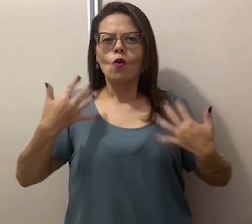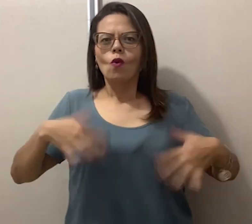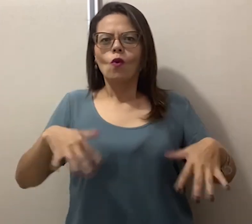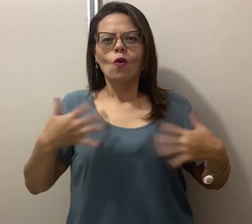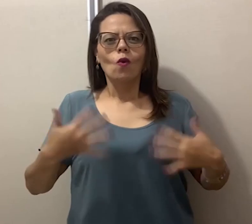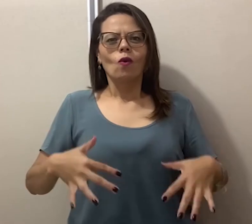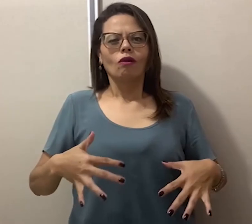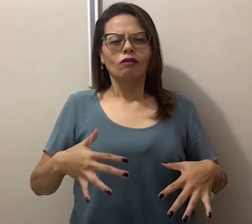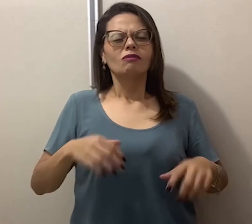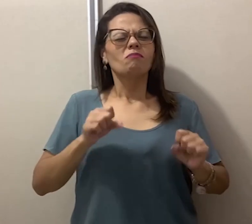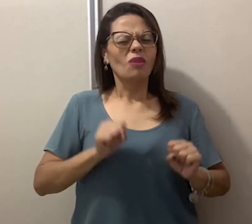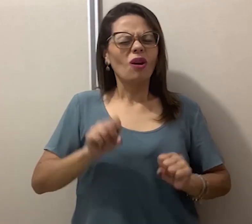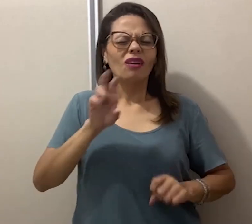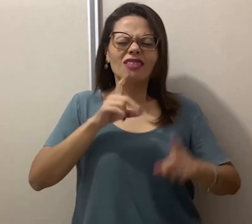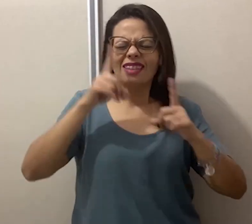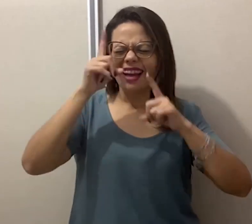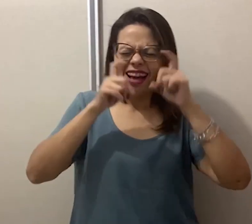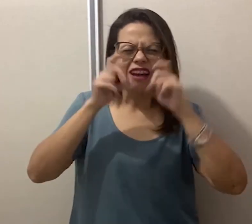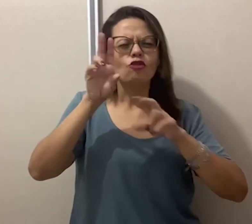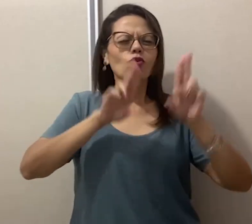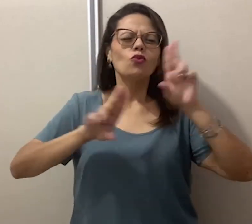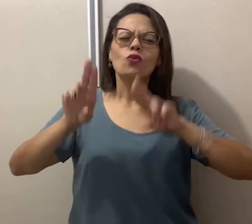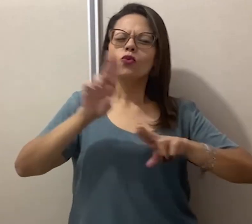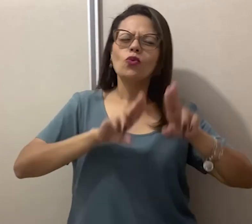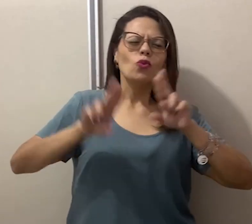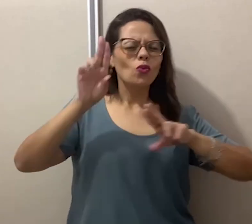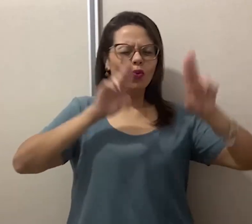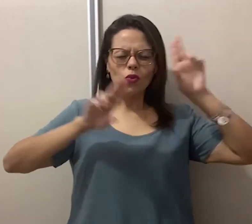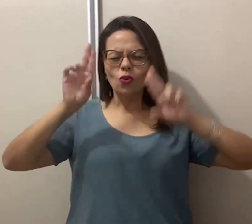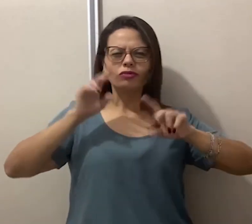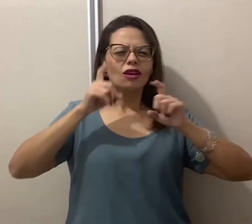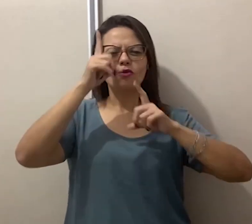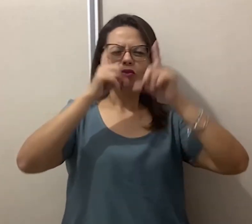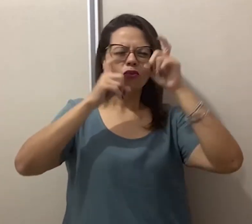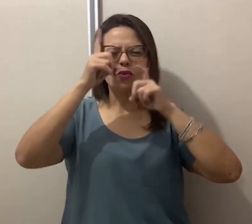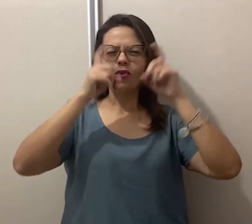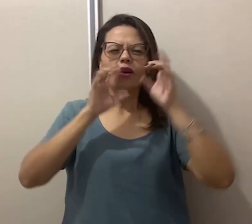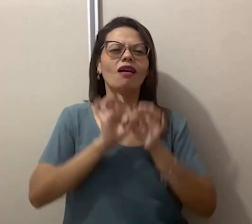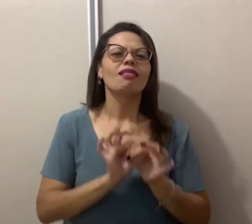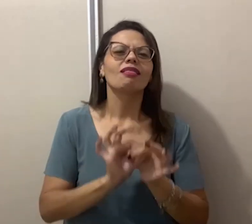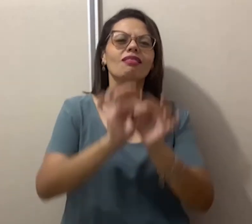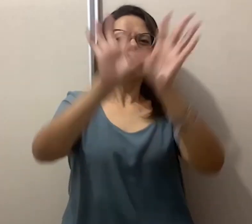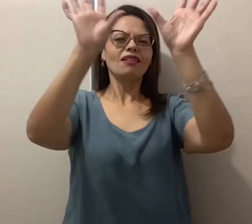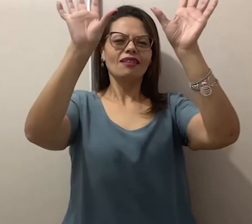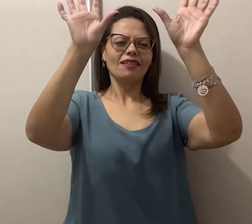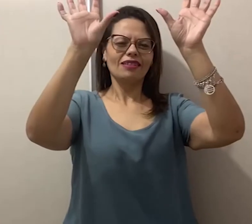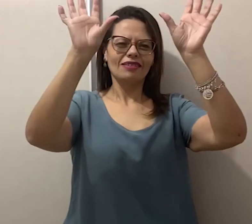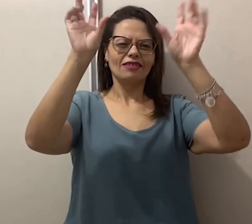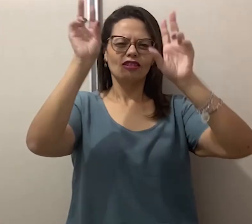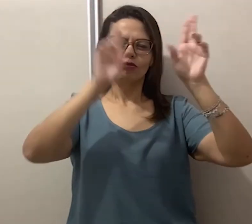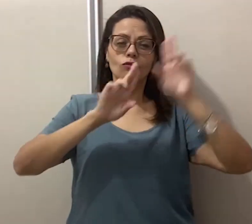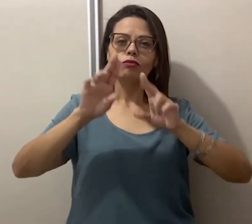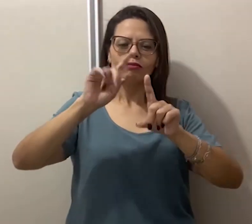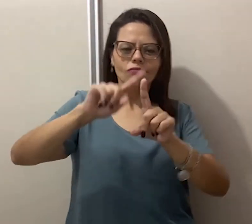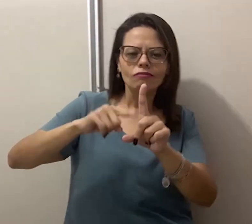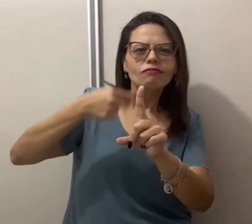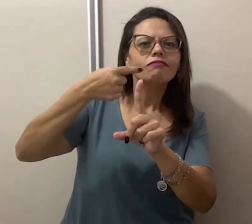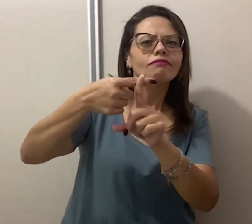eu uso as expressões faciais? Usa, usa, usa livremente as expressões faciais, com muita